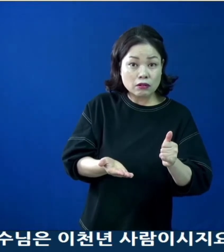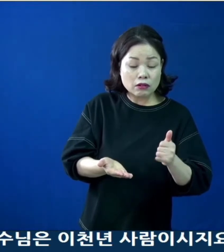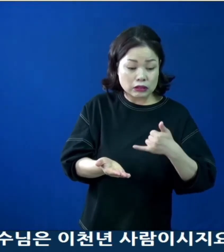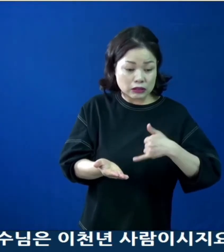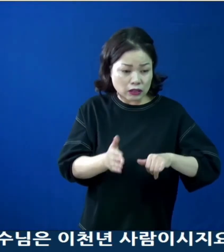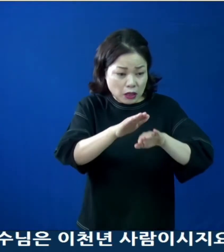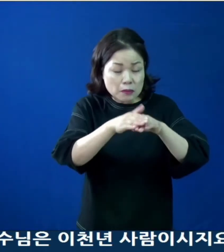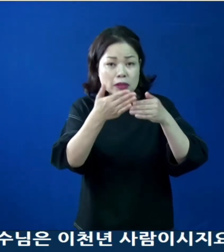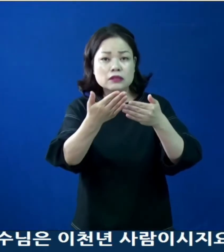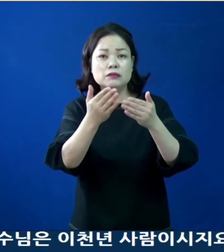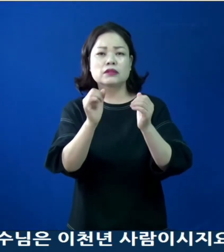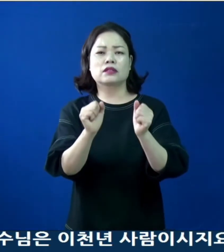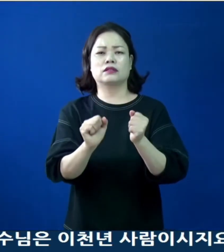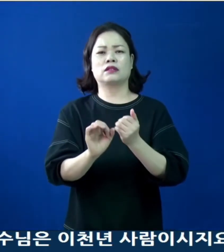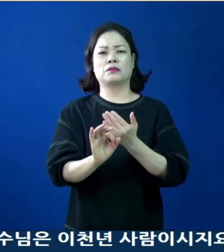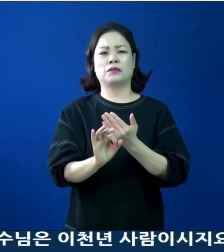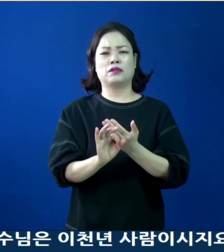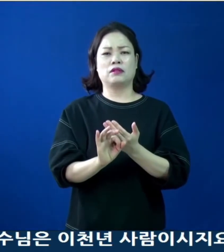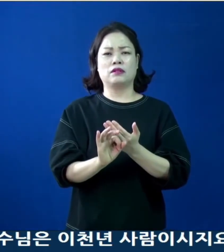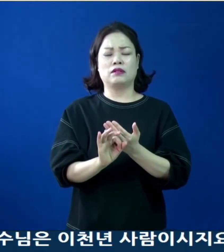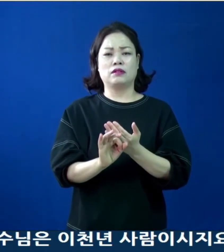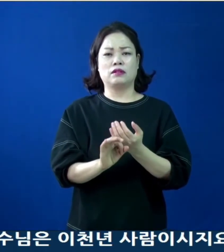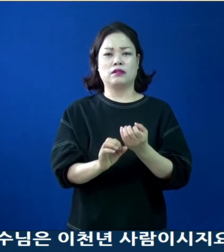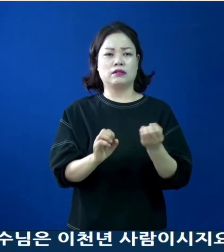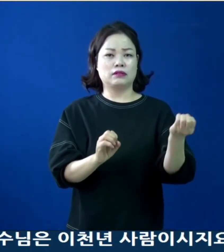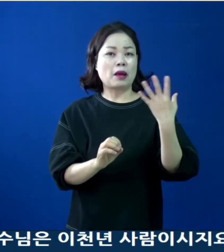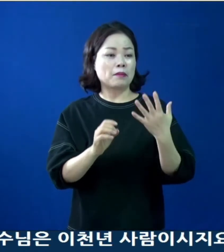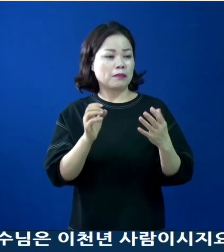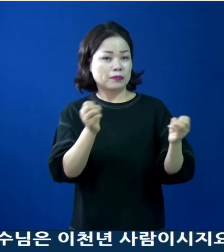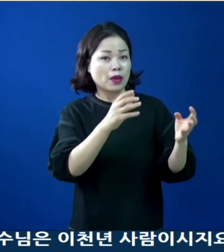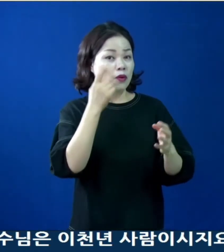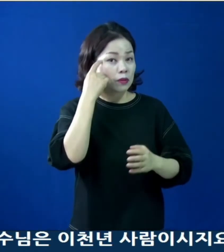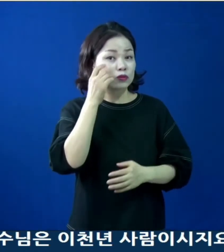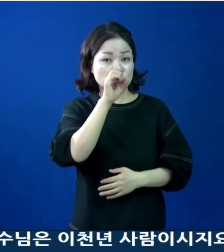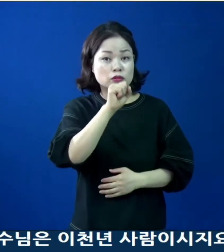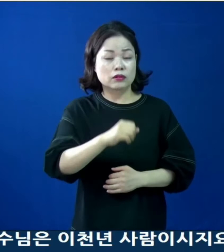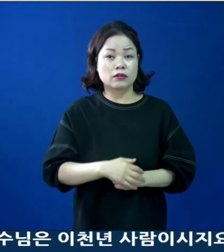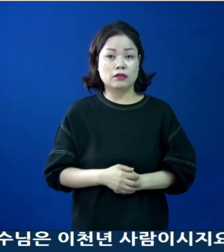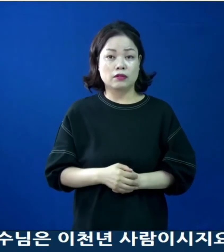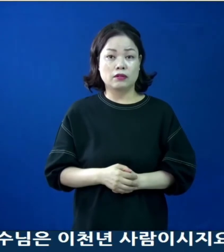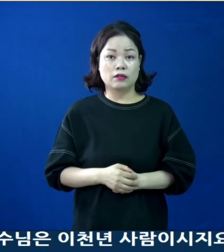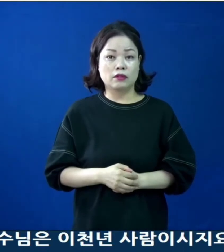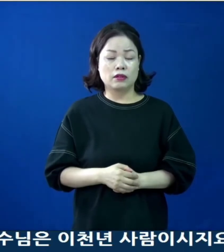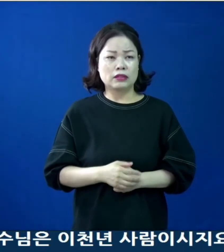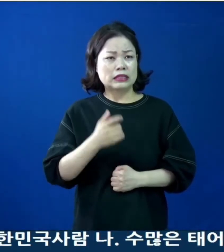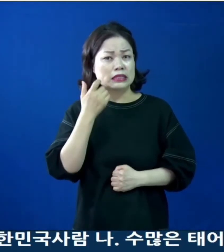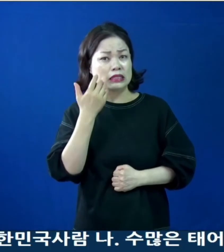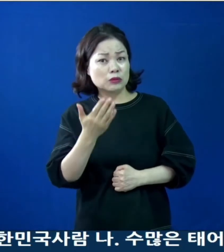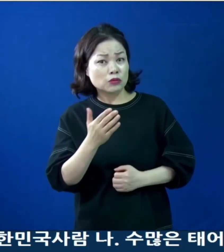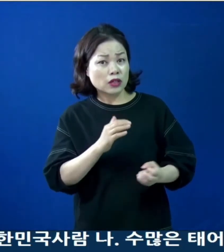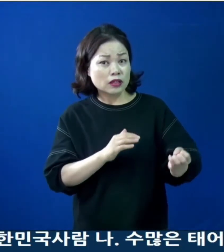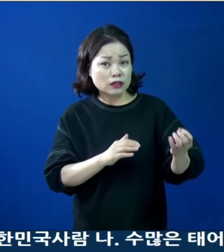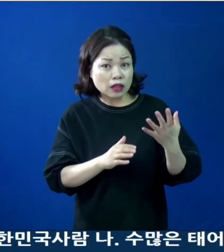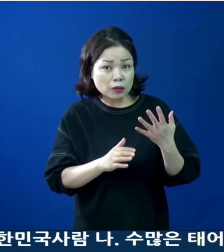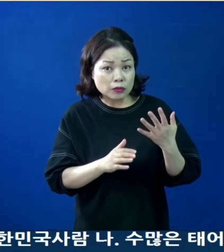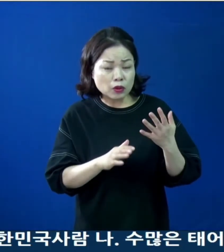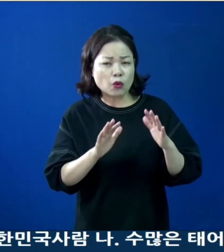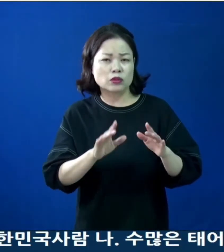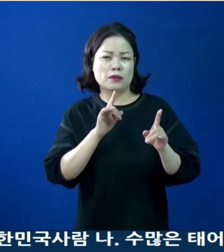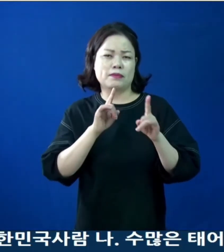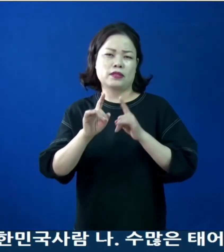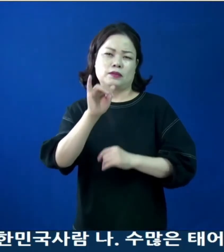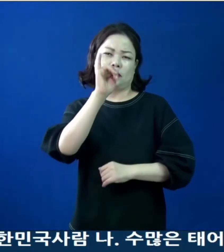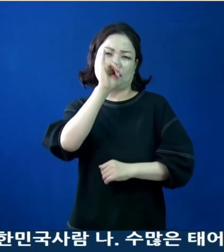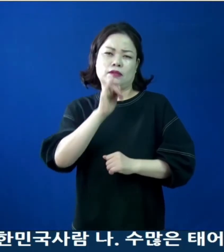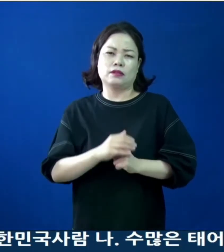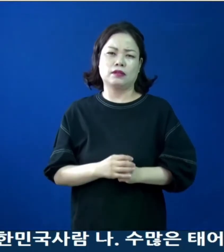자녀들과 예배드리고 계시다면 답해 보시면 좋겠습니다. 이 질문의 답은 오늘 말씀에